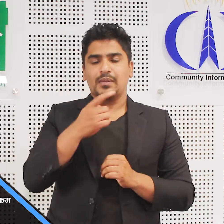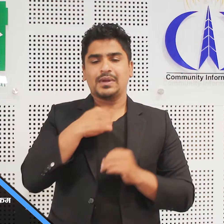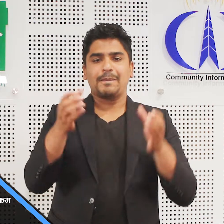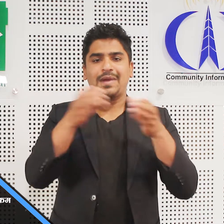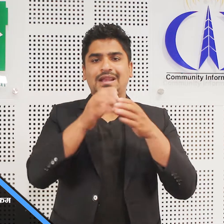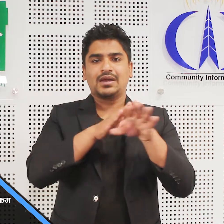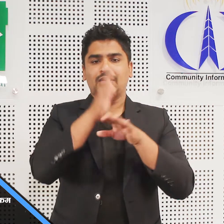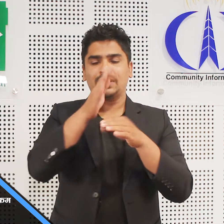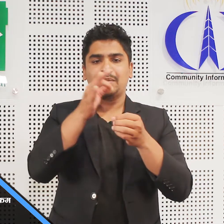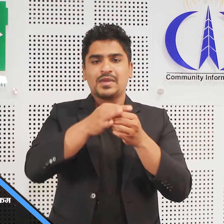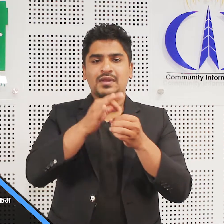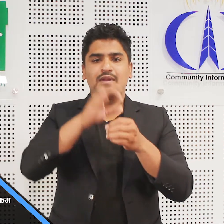सुर्खेत।